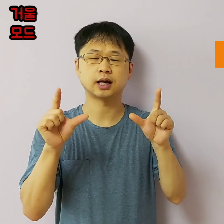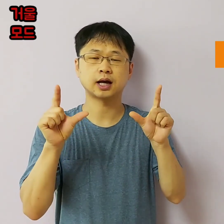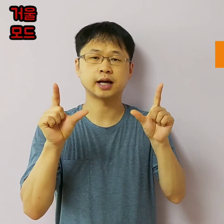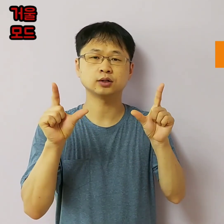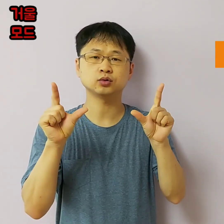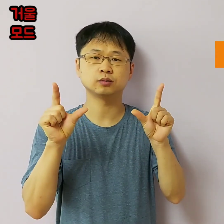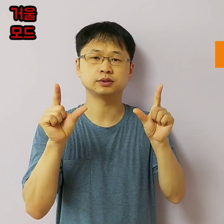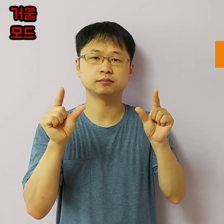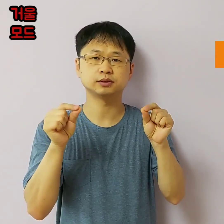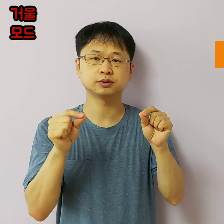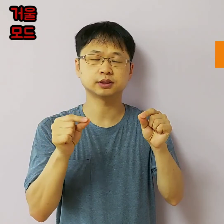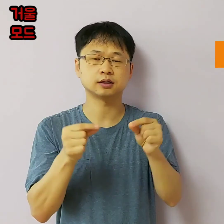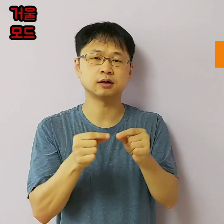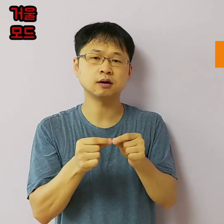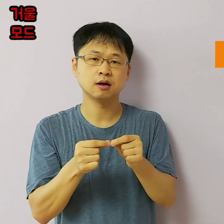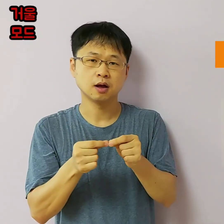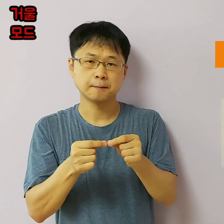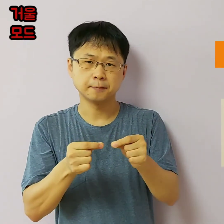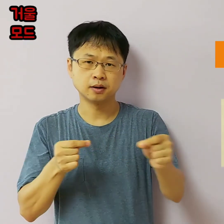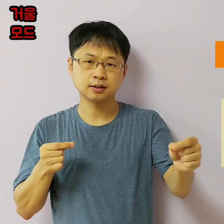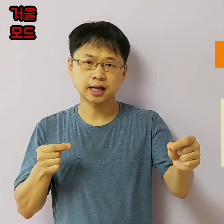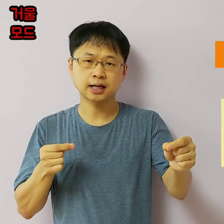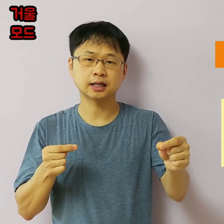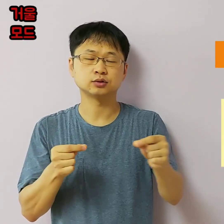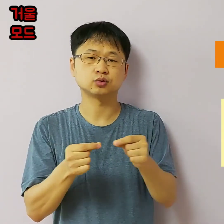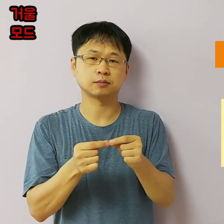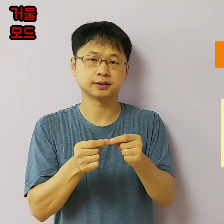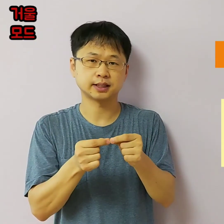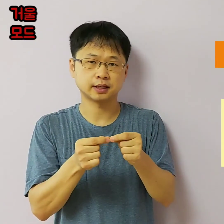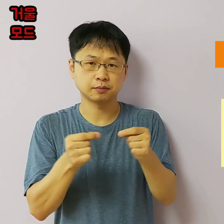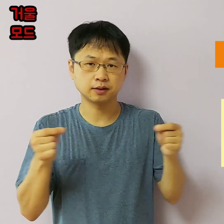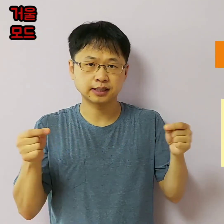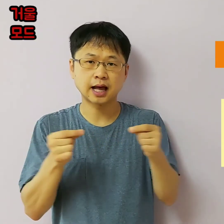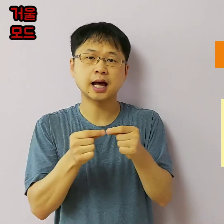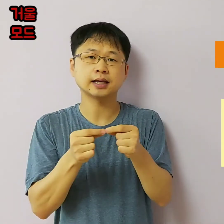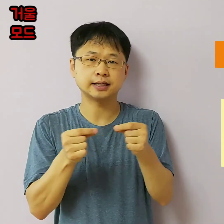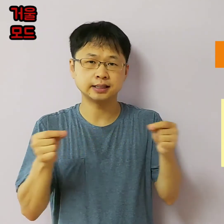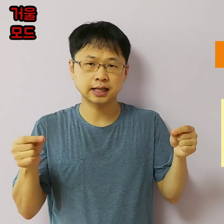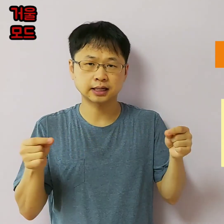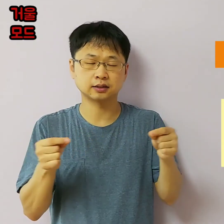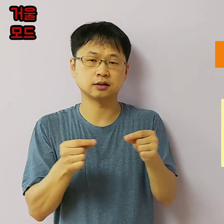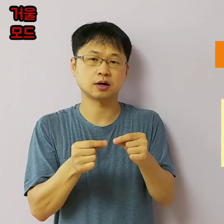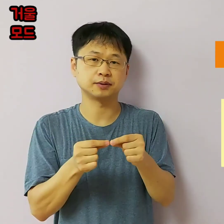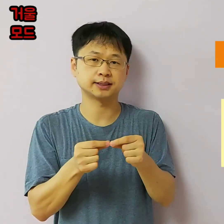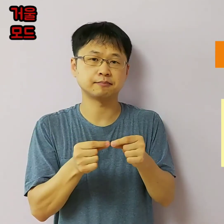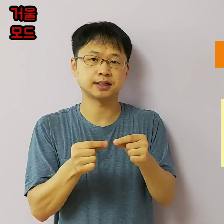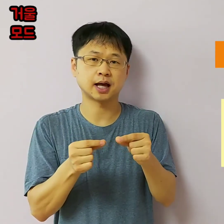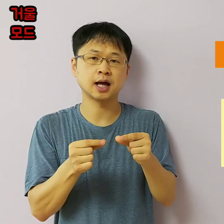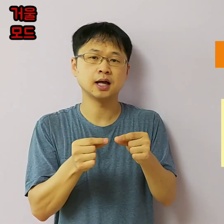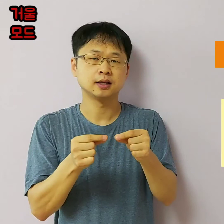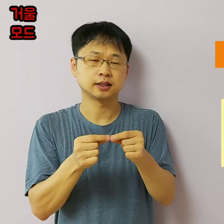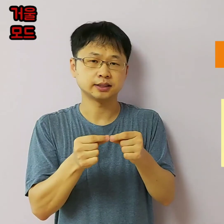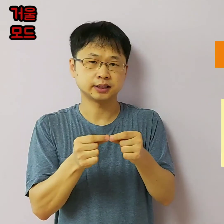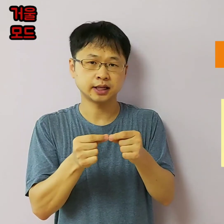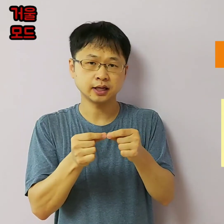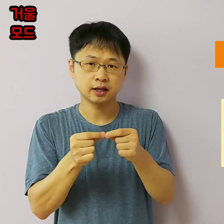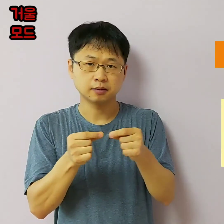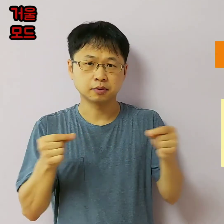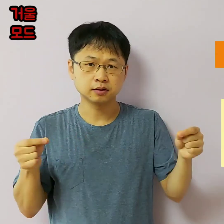아까 양손 엄지검지 붙여서 멀다라는 수어랑 비슷한데 멀다, 길다라는 것과 비슷합니다. 대신에